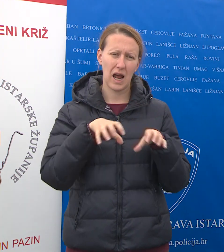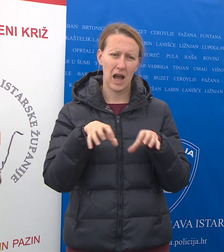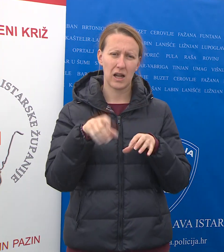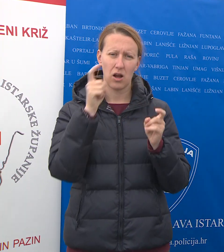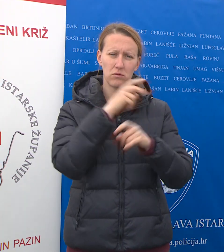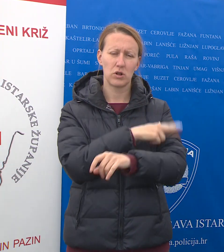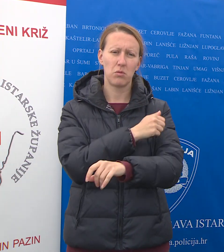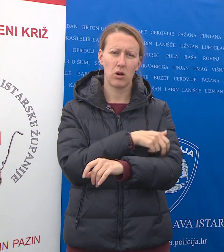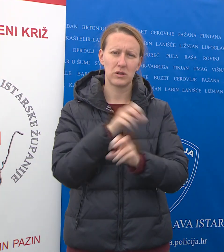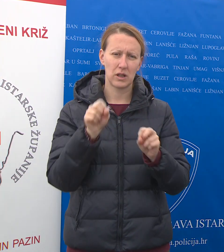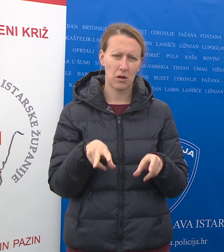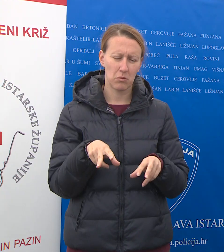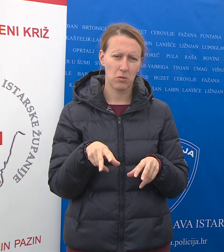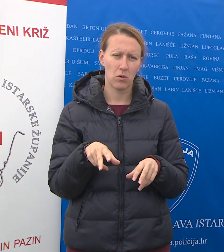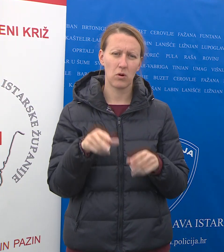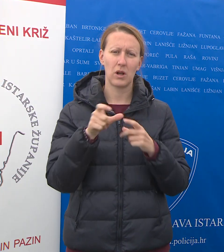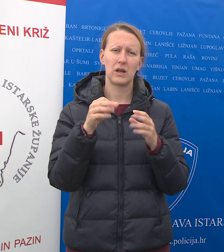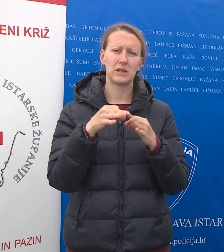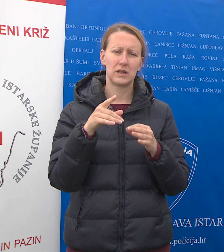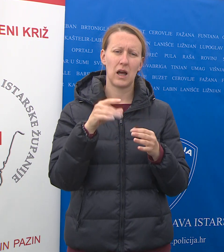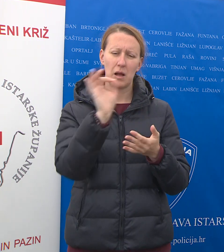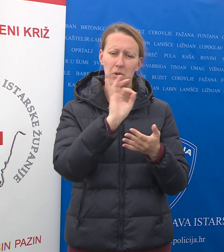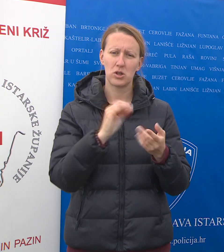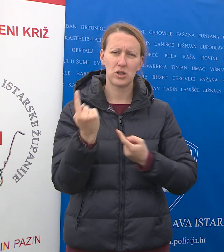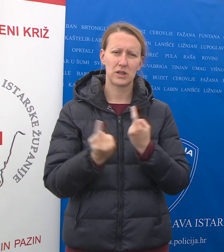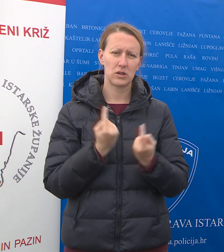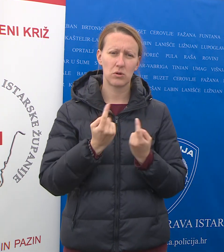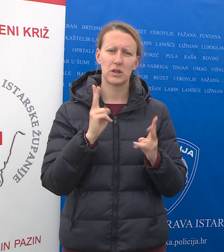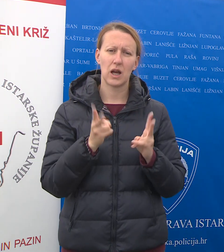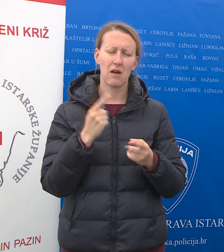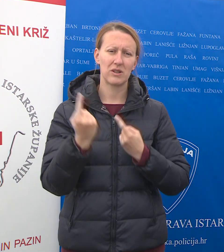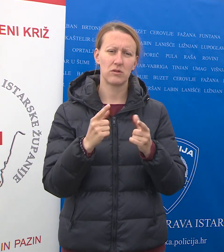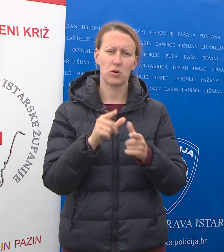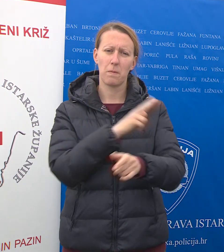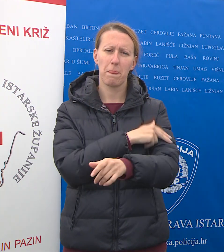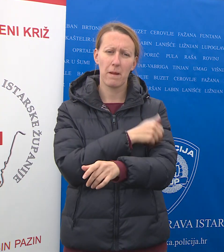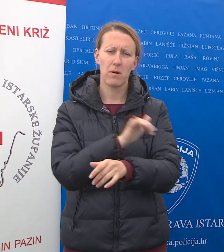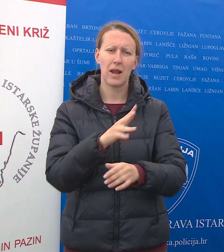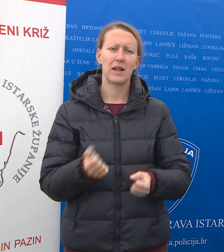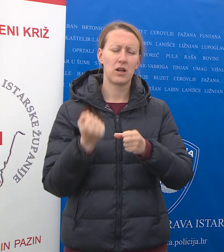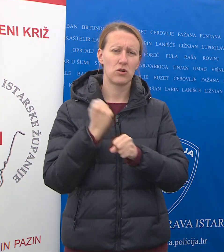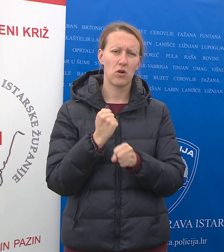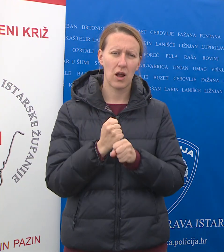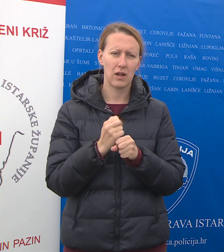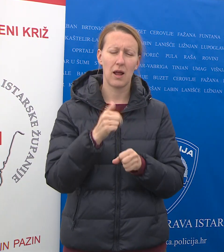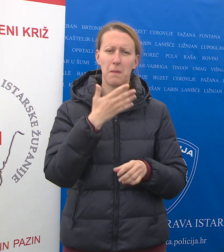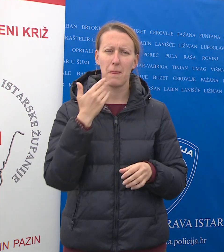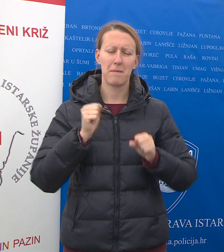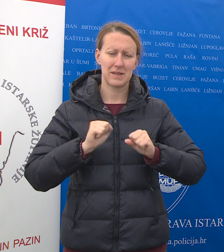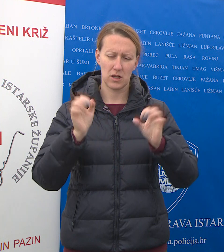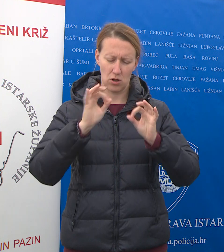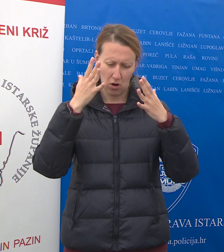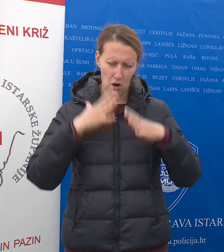zaposlenice Opće bolnice Pula sa opisima situacije kakvo je stanje u bolnici, da je teško raditi, da nema